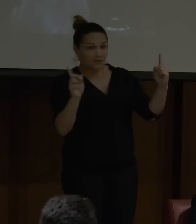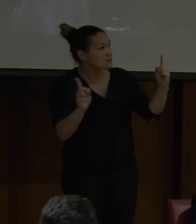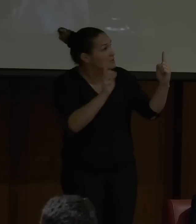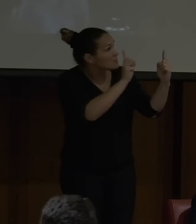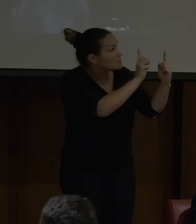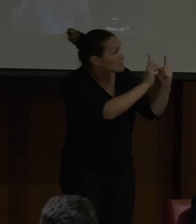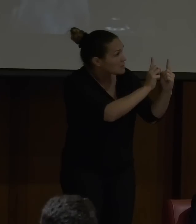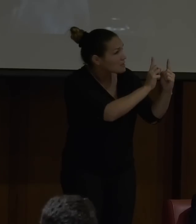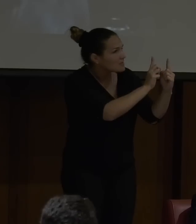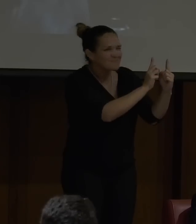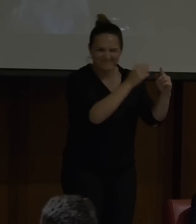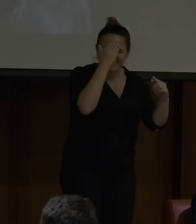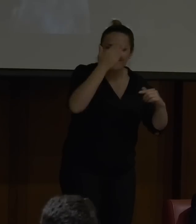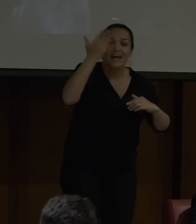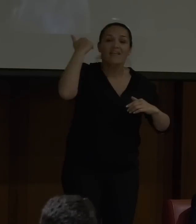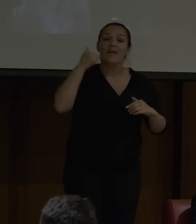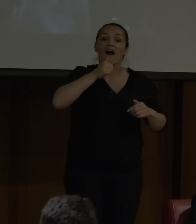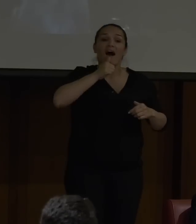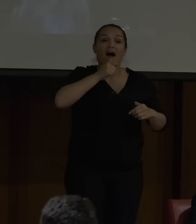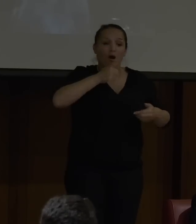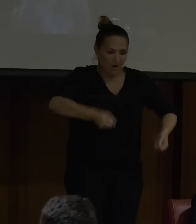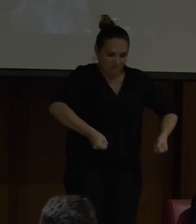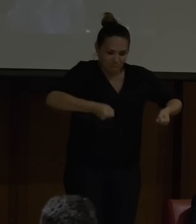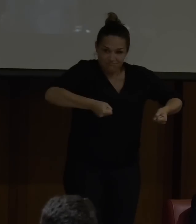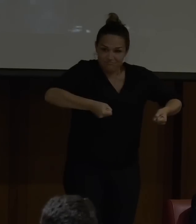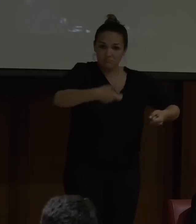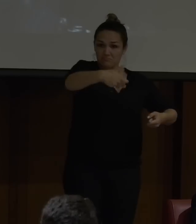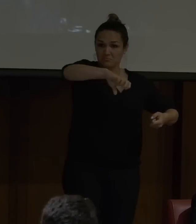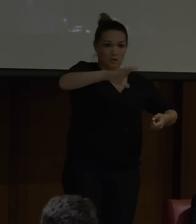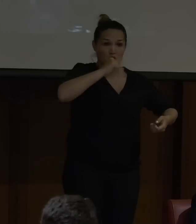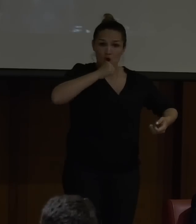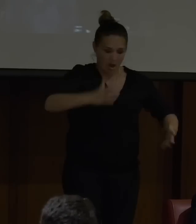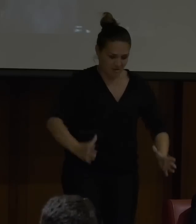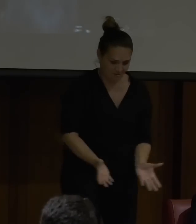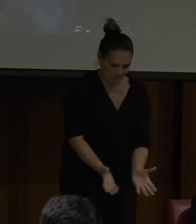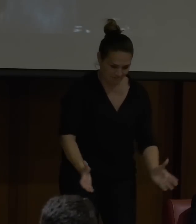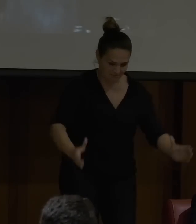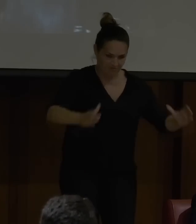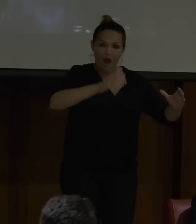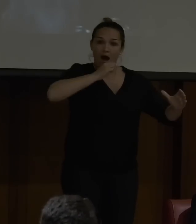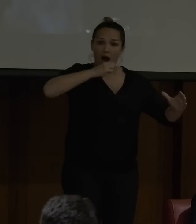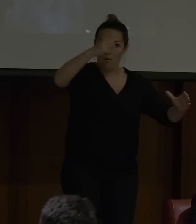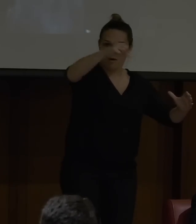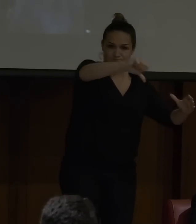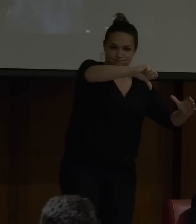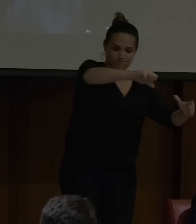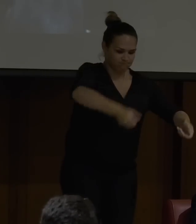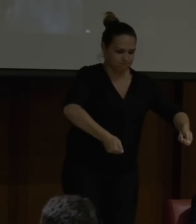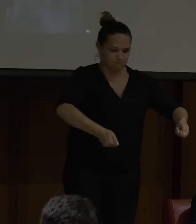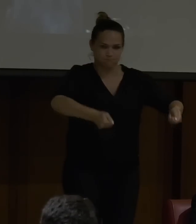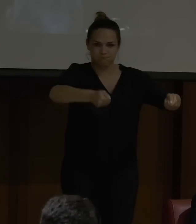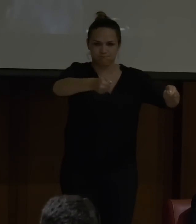antes usaban el agua en los tinajeros, ¿se acuerda, compadre? Las tinajas, los tinajeros, y Matilde